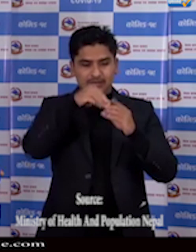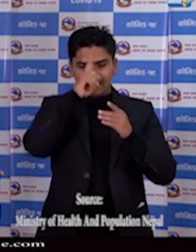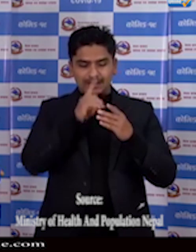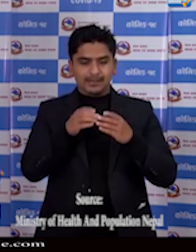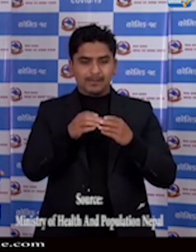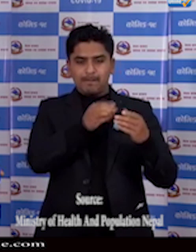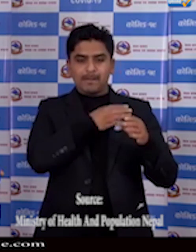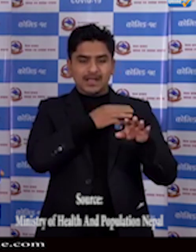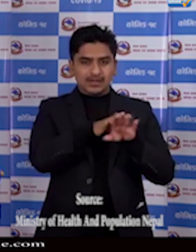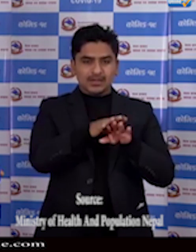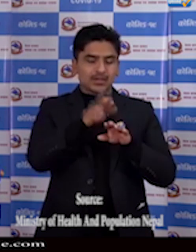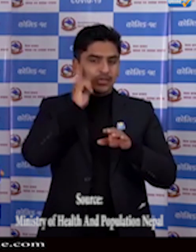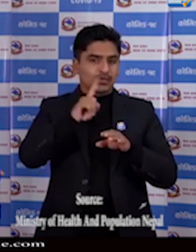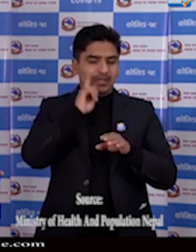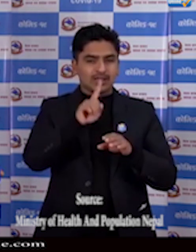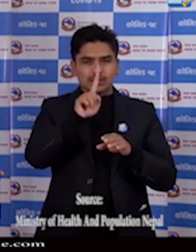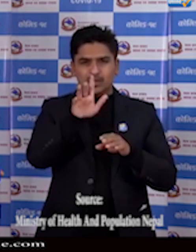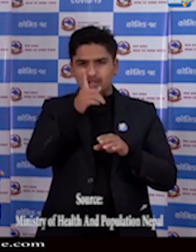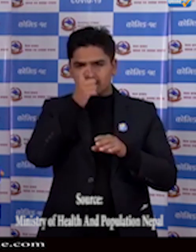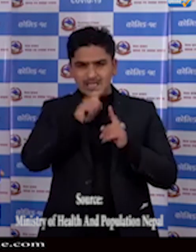रहेका व्यक्तिहरूमा दैनिक करिब